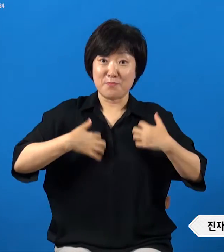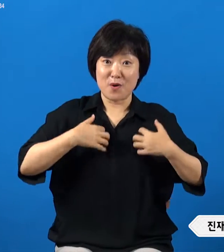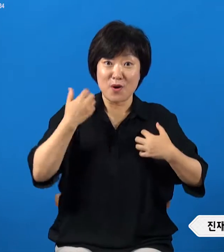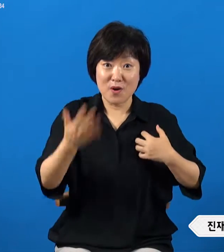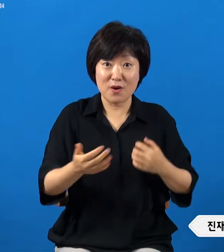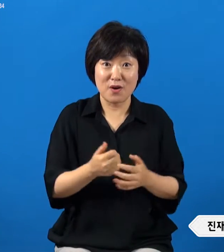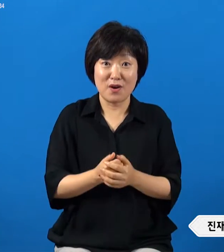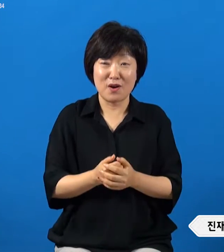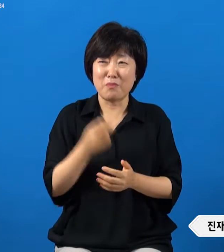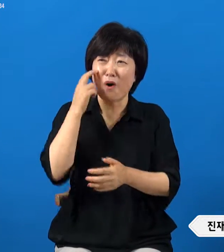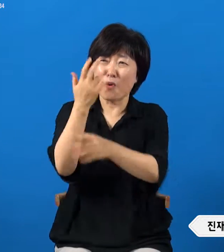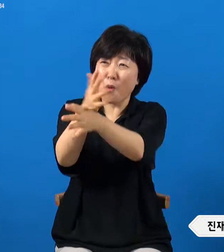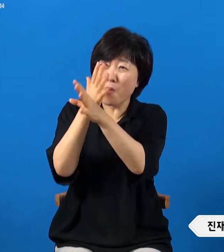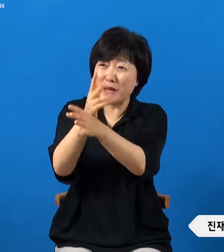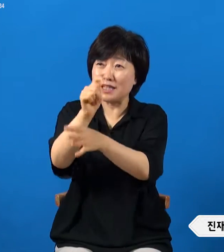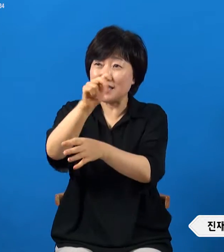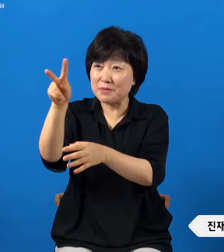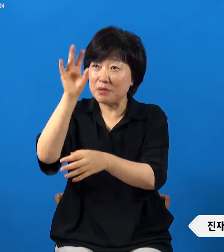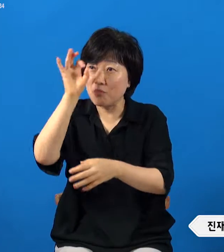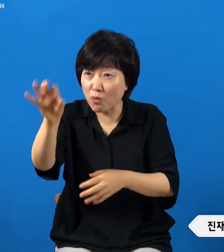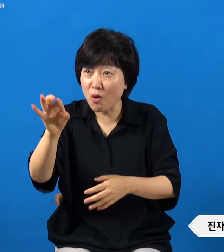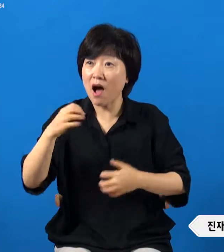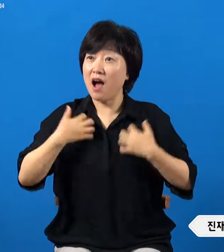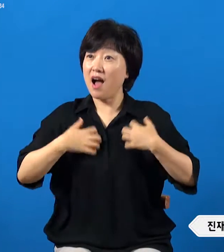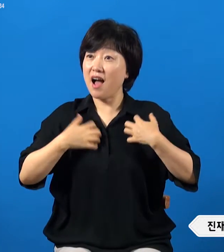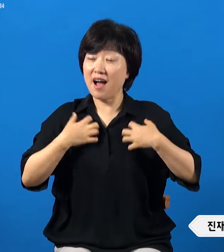기뻐하십니까? 개콘 기뻐하십니까?